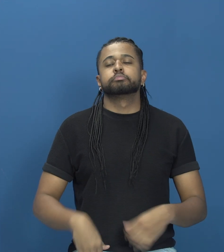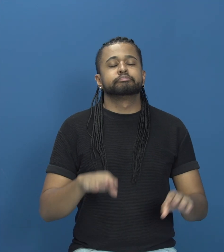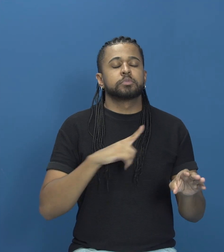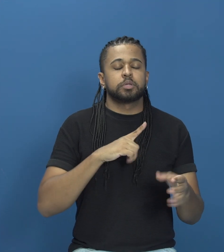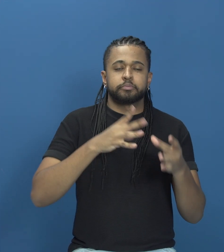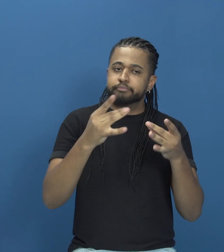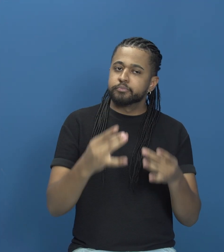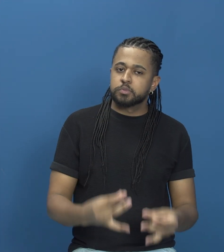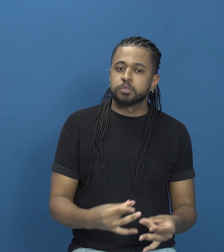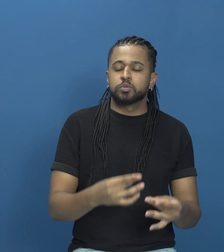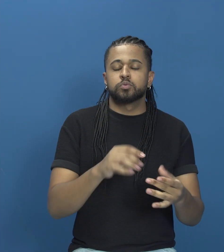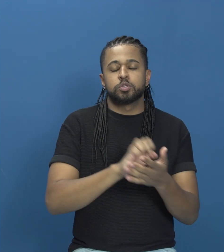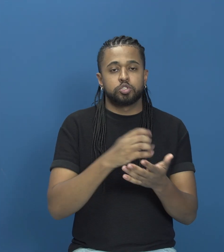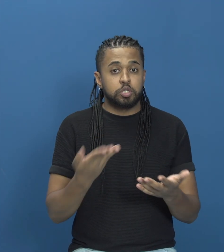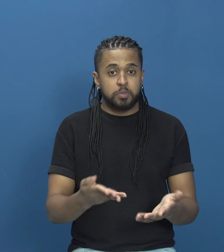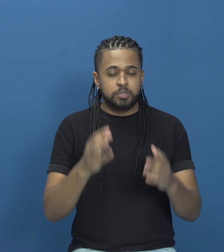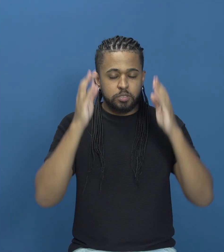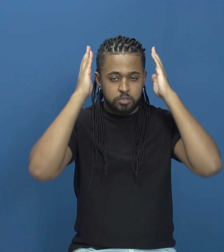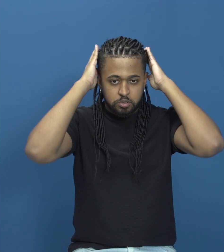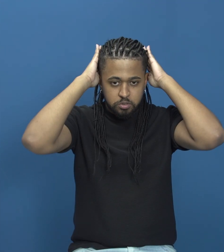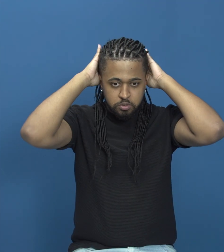no presente edital.